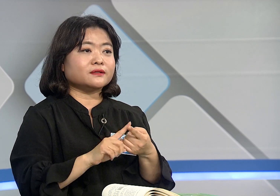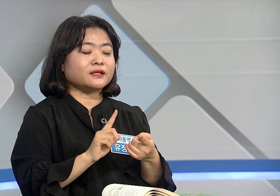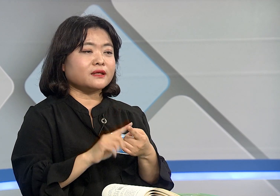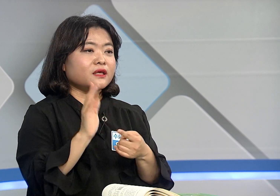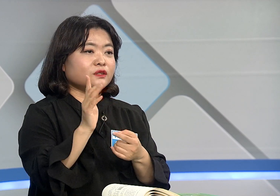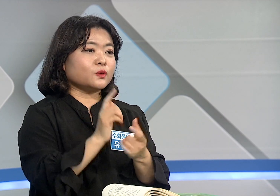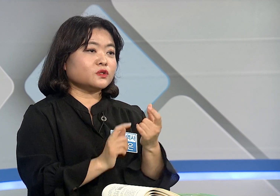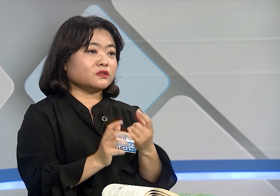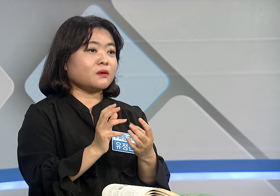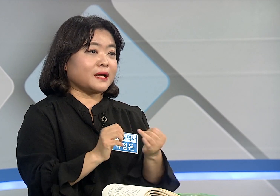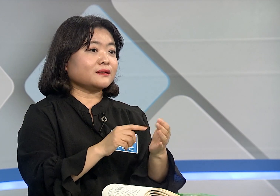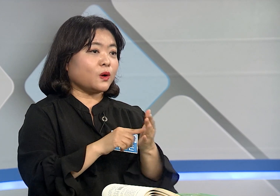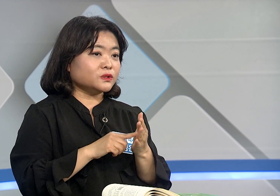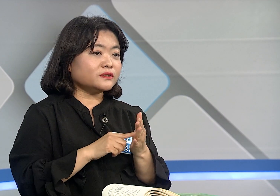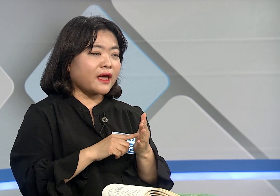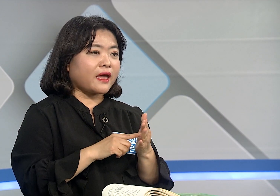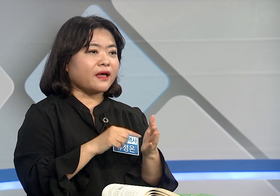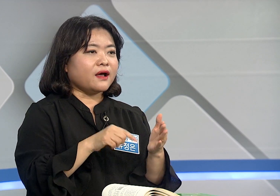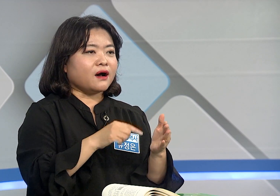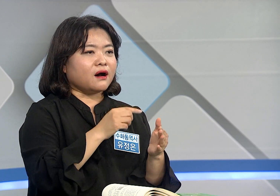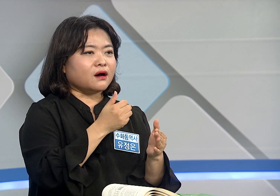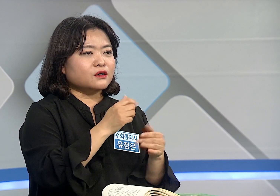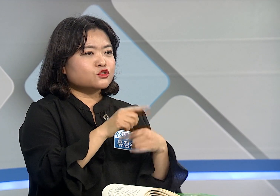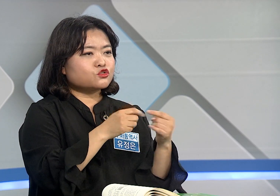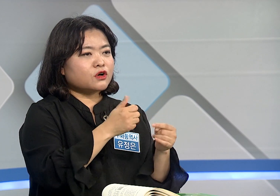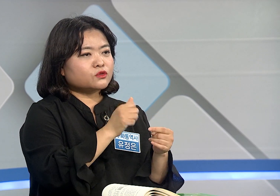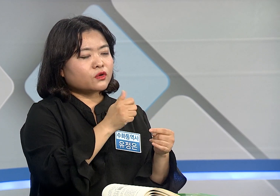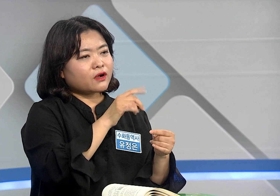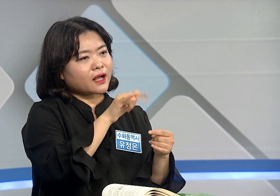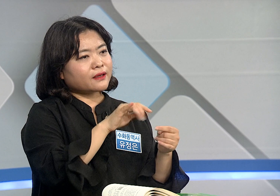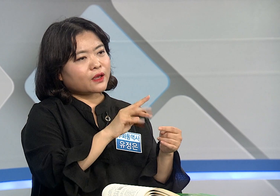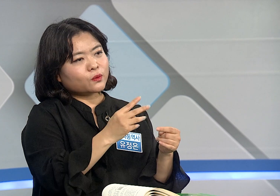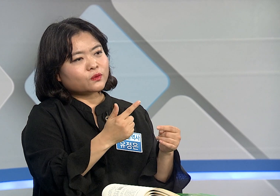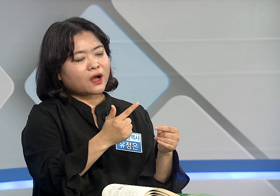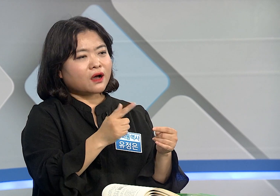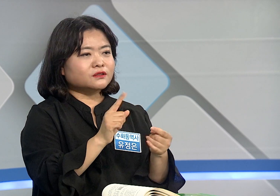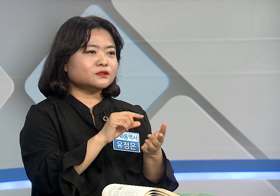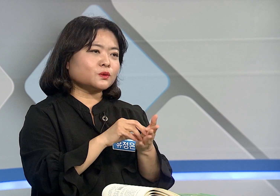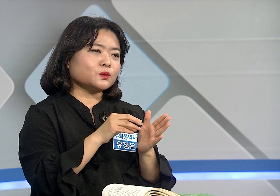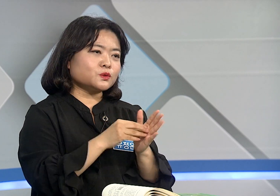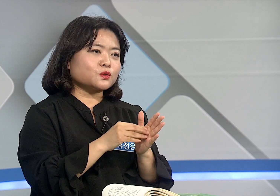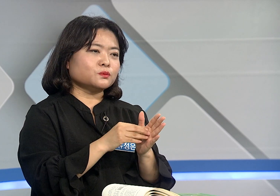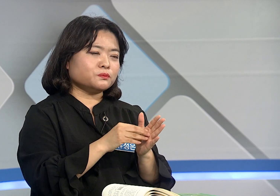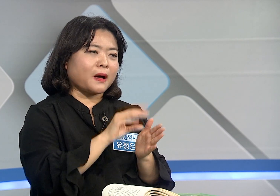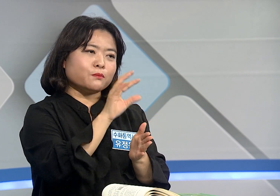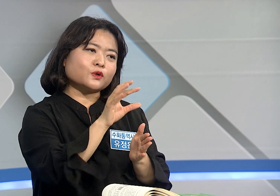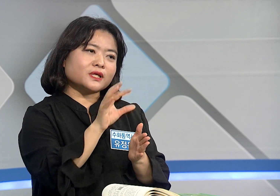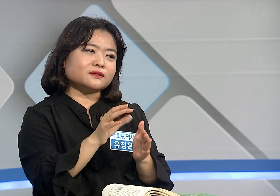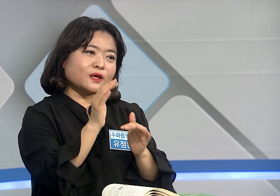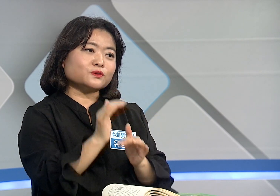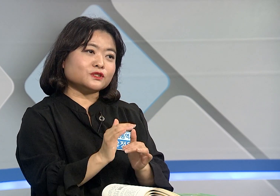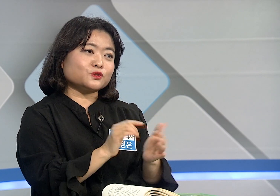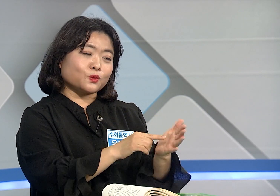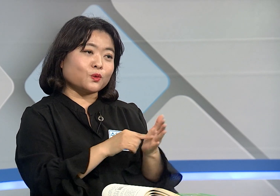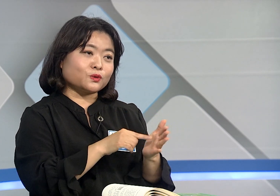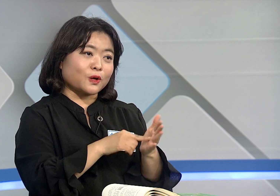관련된 내용들이 더 많이 나오는데 수화통역학 개론과 어느 정도 좀 반복되는 내용들이 또 나올